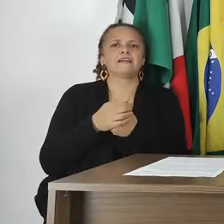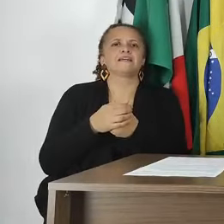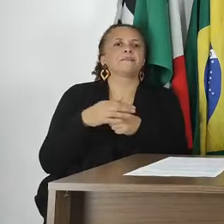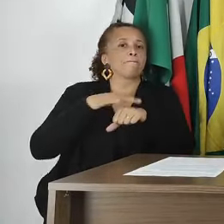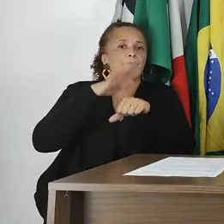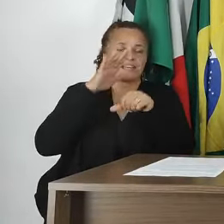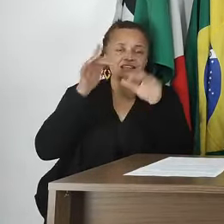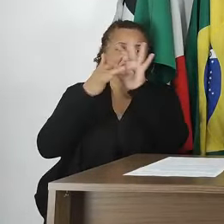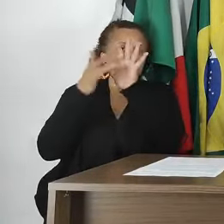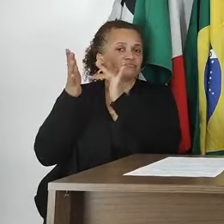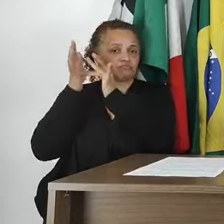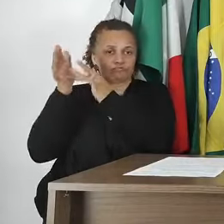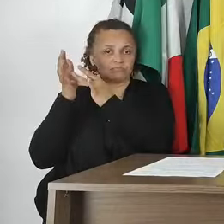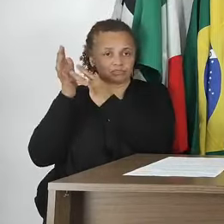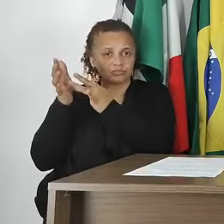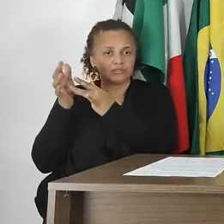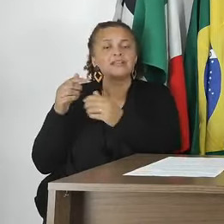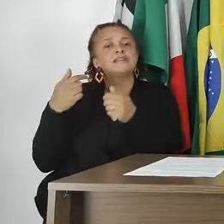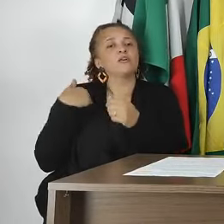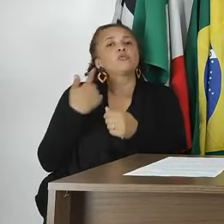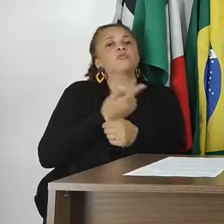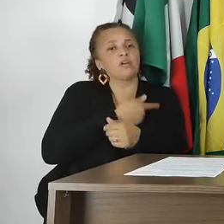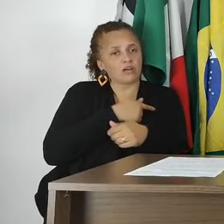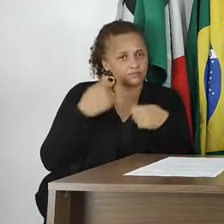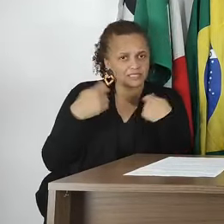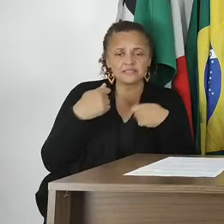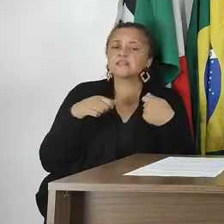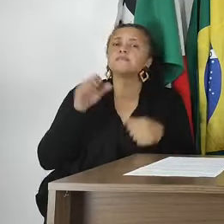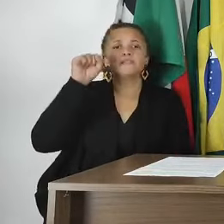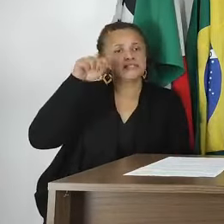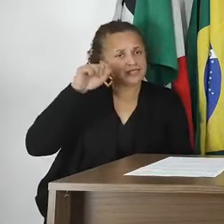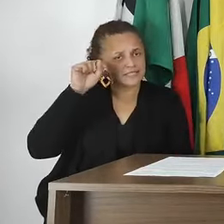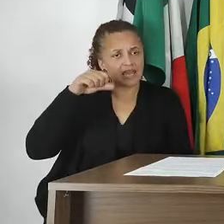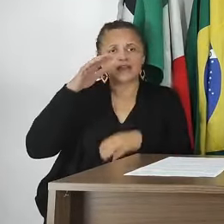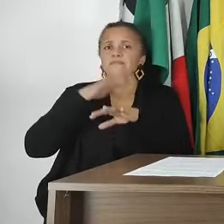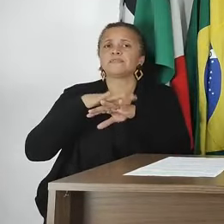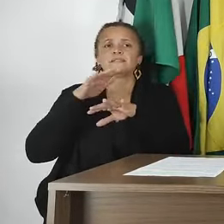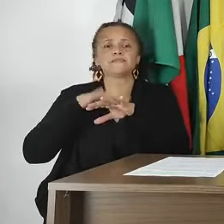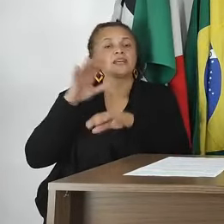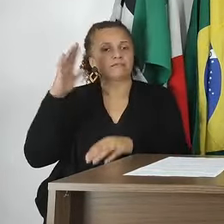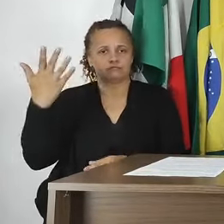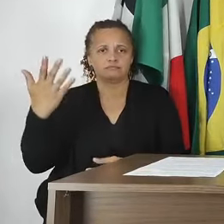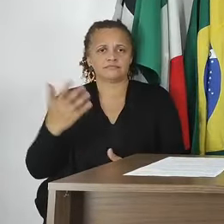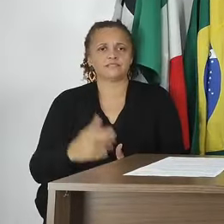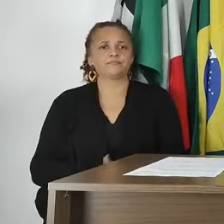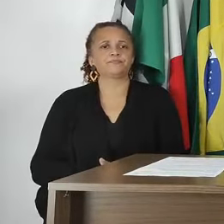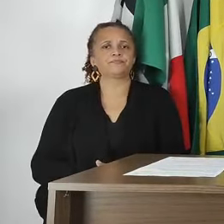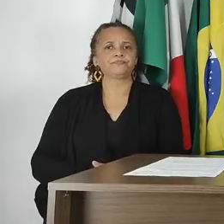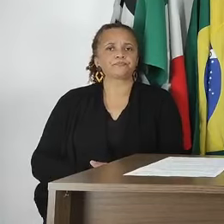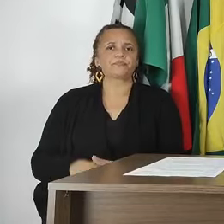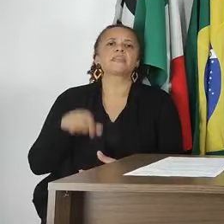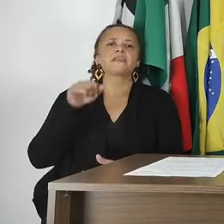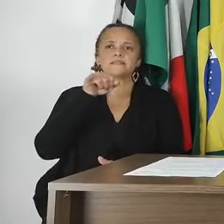Cristo mesmo falou, então nós temos que realmente fazer valer esse versículo. Se o apóstolo Paulo